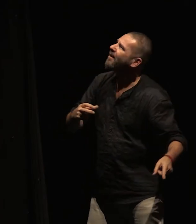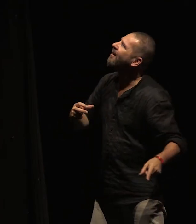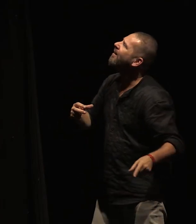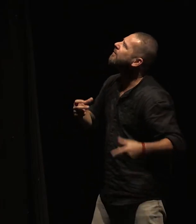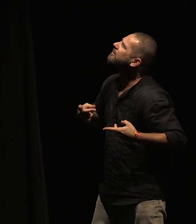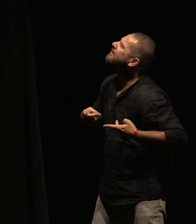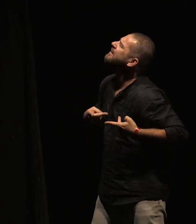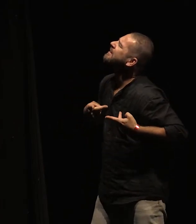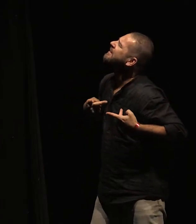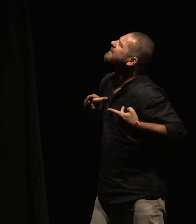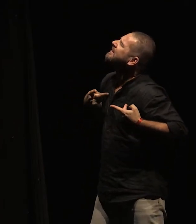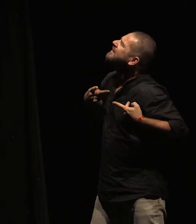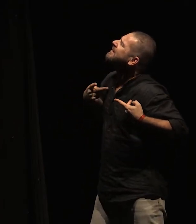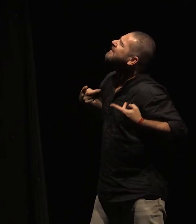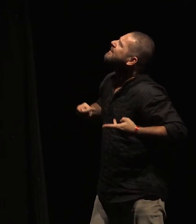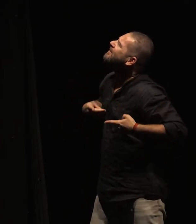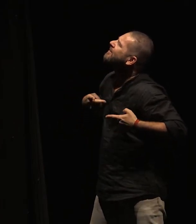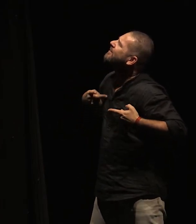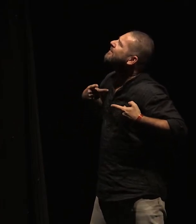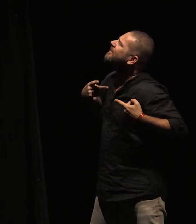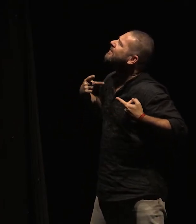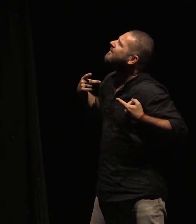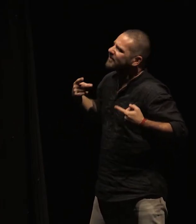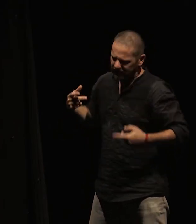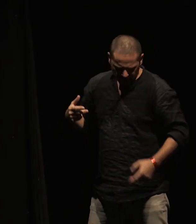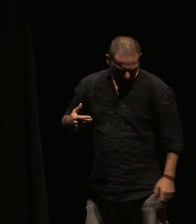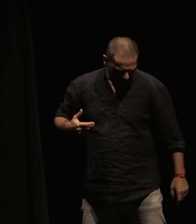» J'armais mon revolver et le pointais sur sa tempe.